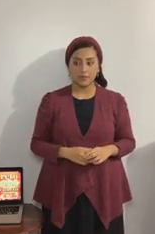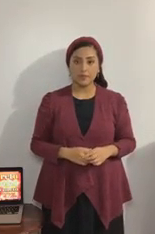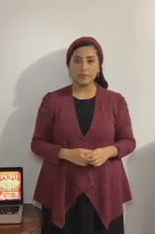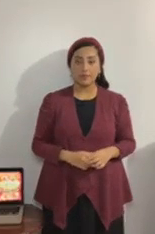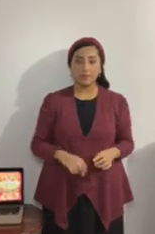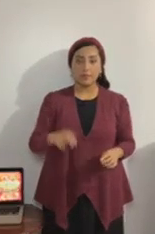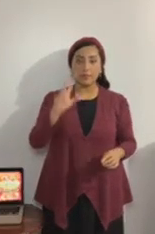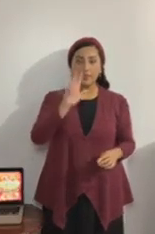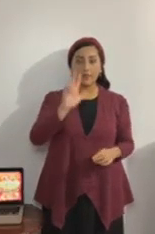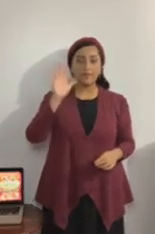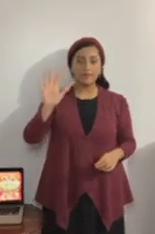35